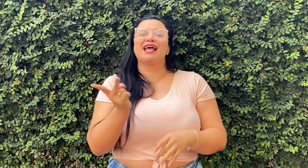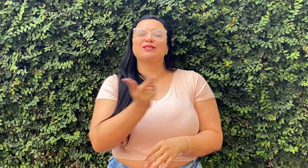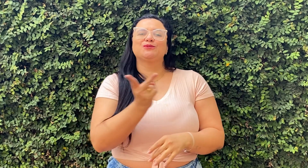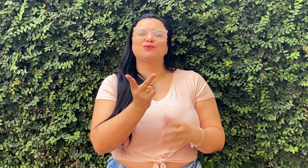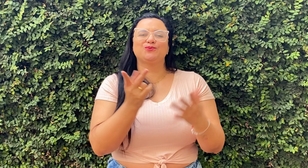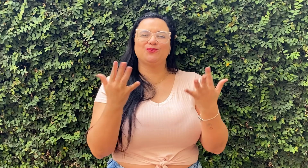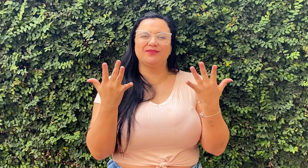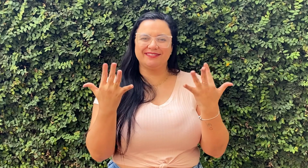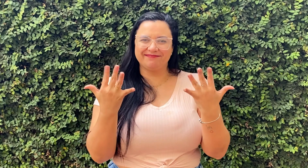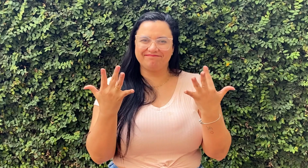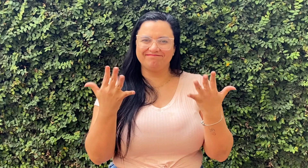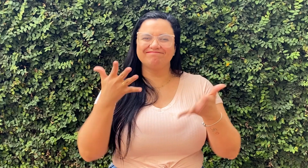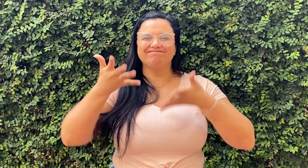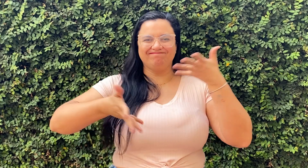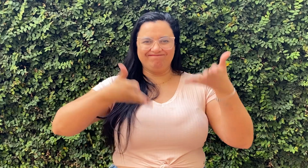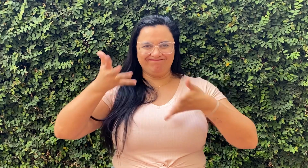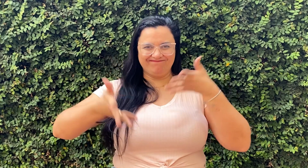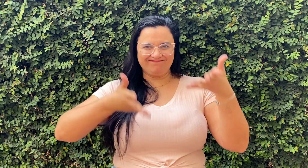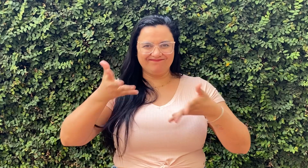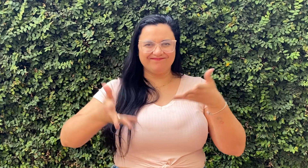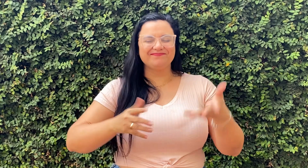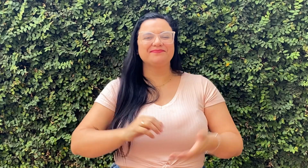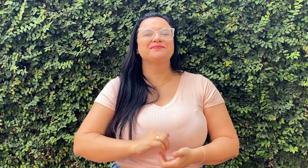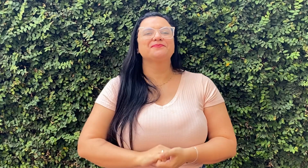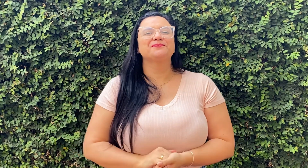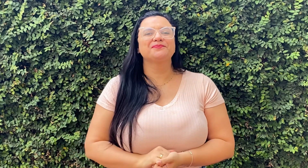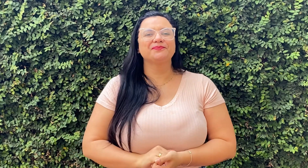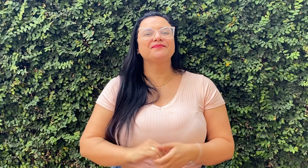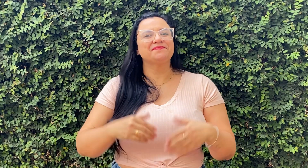Às vezes, os sinais é feito com as duas mãos, como esse sinal.